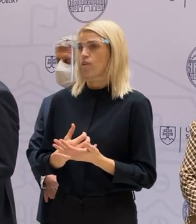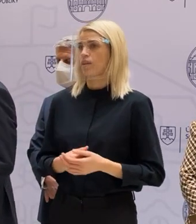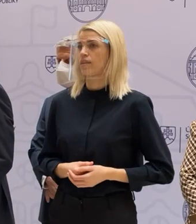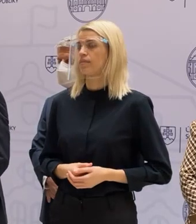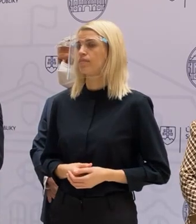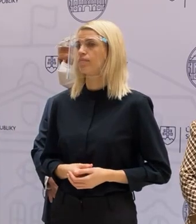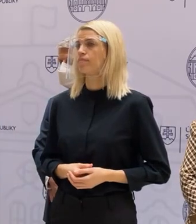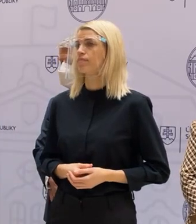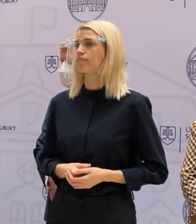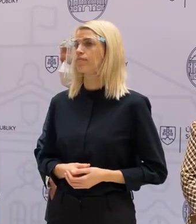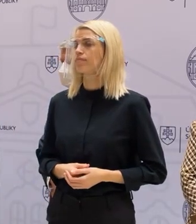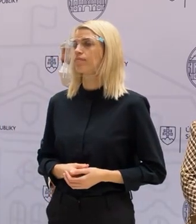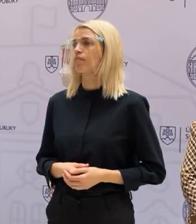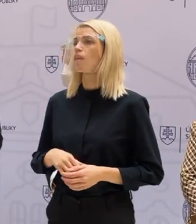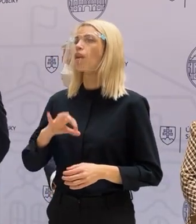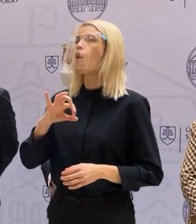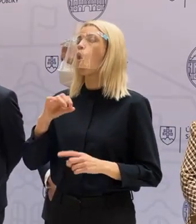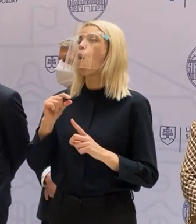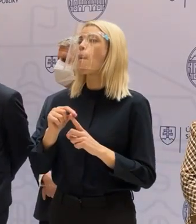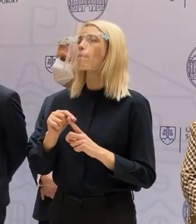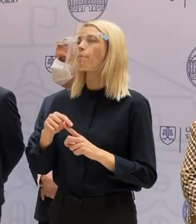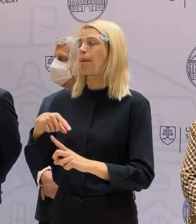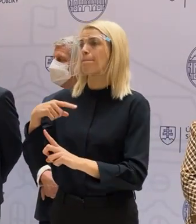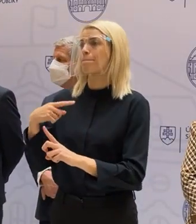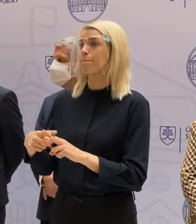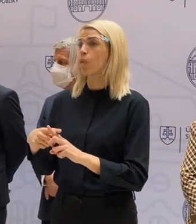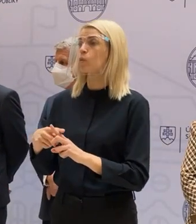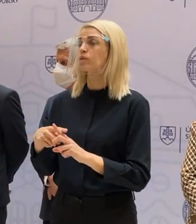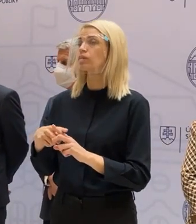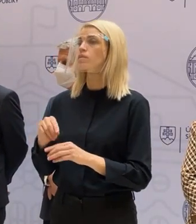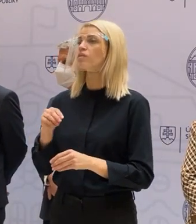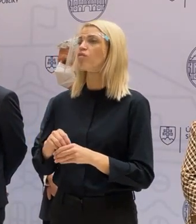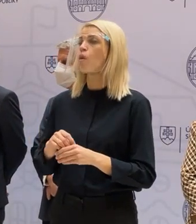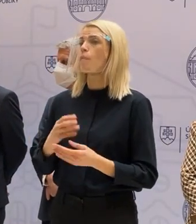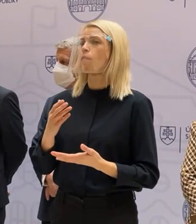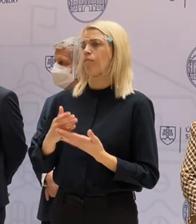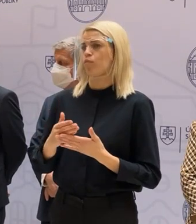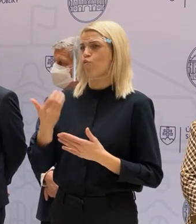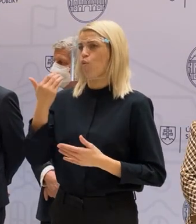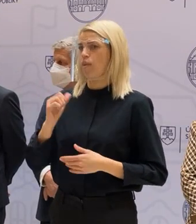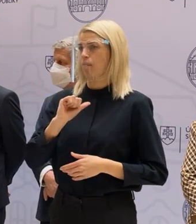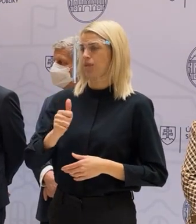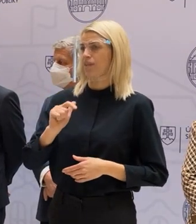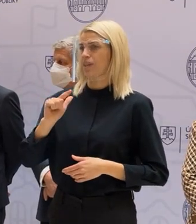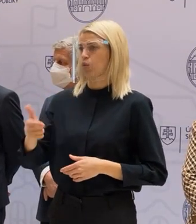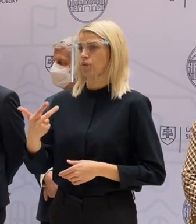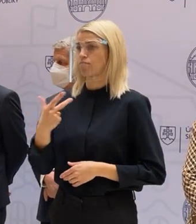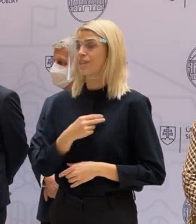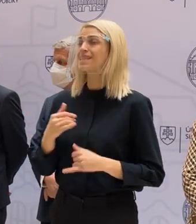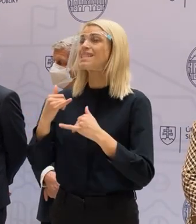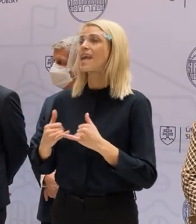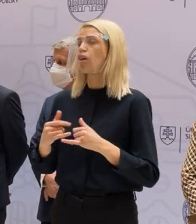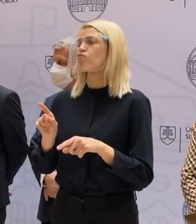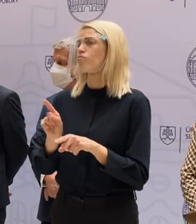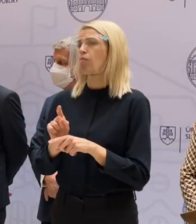A OP plus ešte jedna pomerne komplikovaná situácia nastáva pri ľuďoch, ktorí mali prvé dve dávky očkované v zahraničí, či už v krajinách